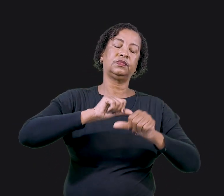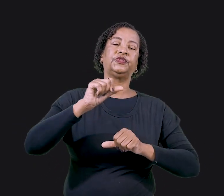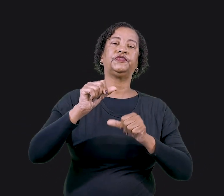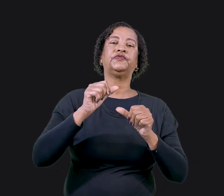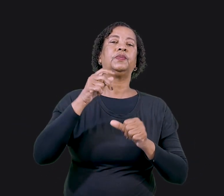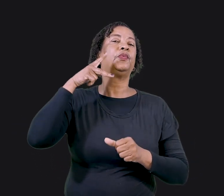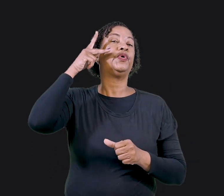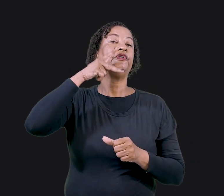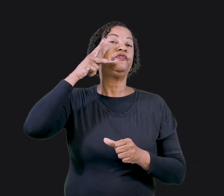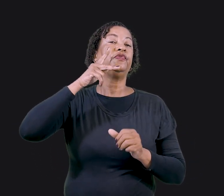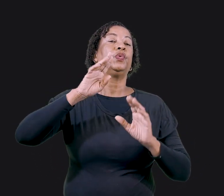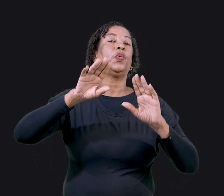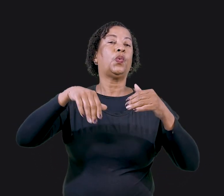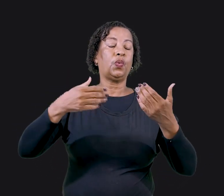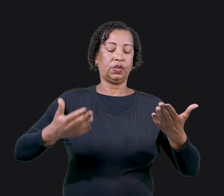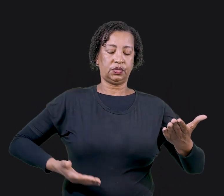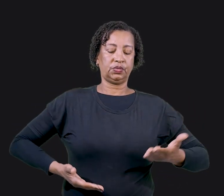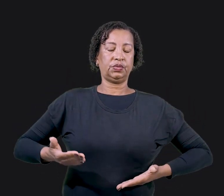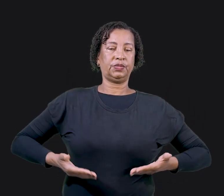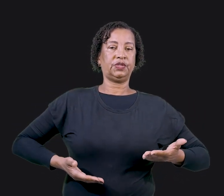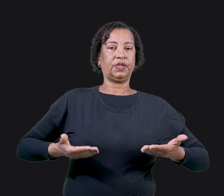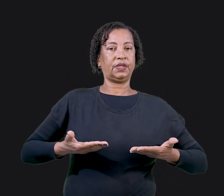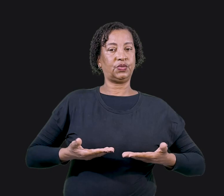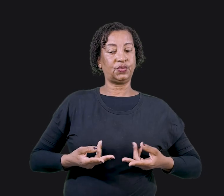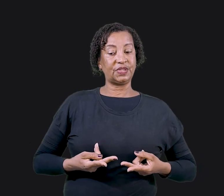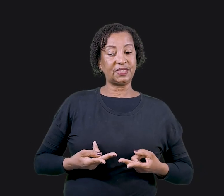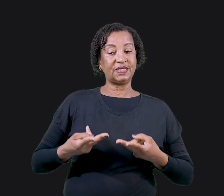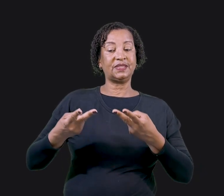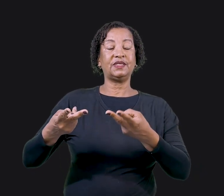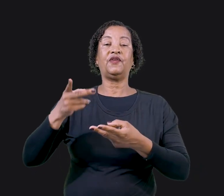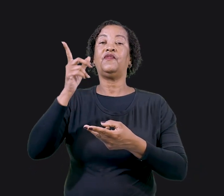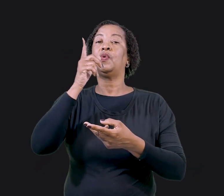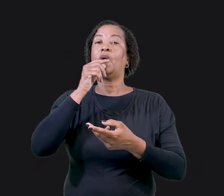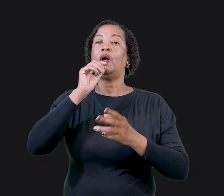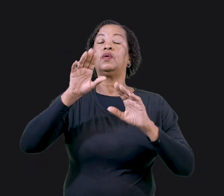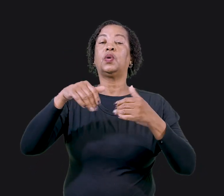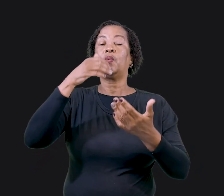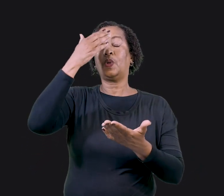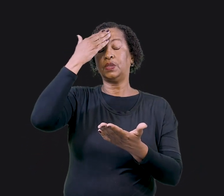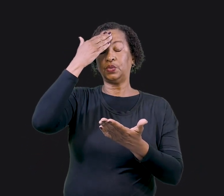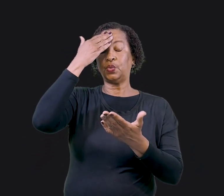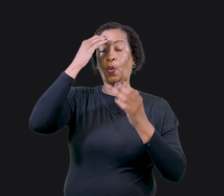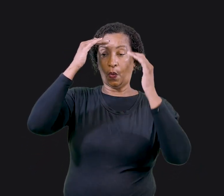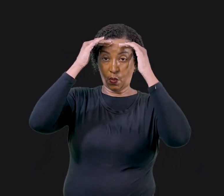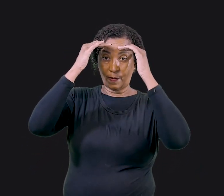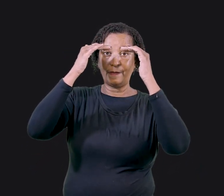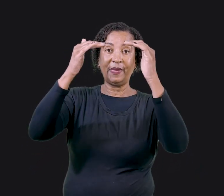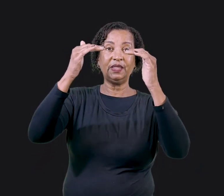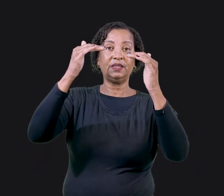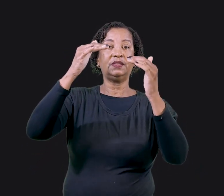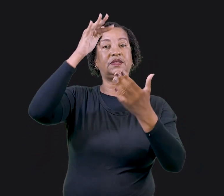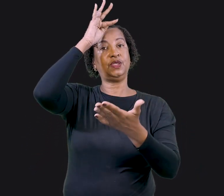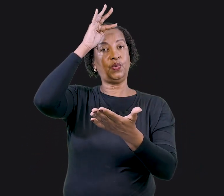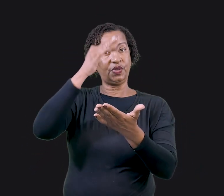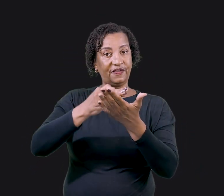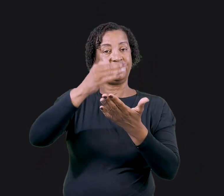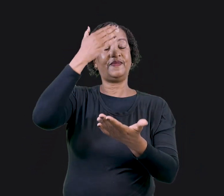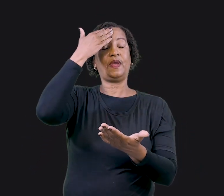transformou-se em vinho? Quando os empregados serviram a água. Quando obedeceram em fé, eles creram. E quando